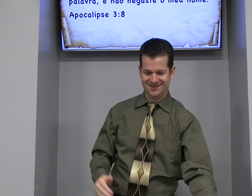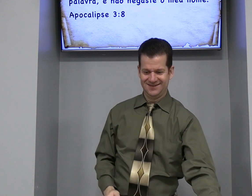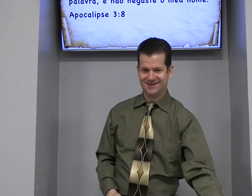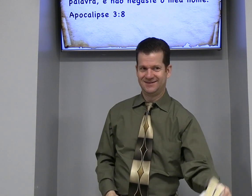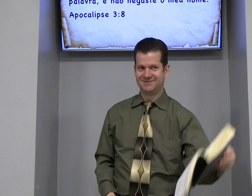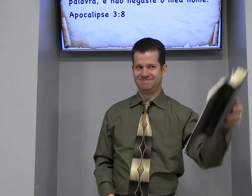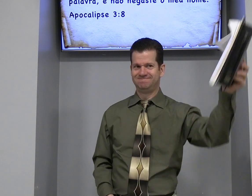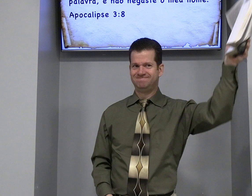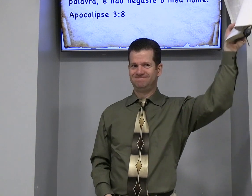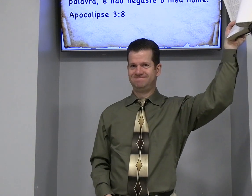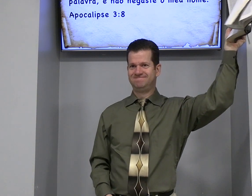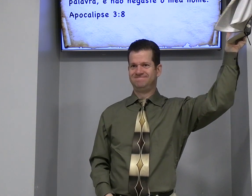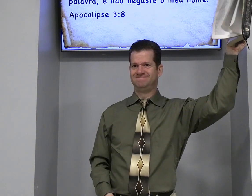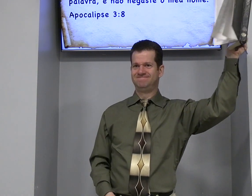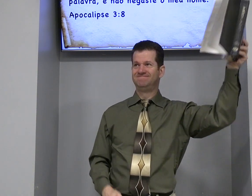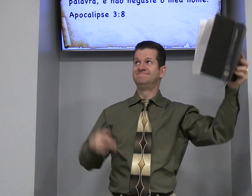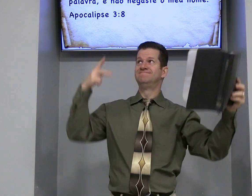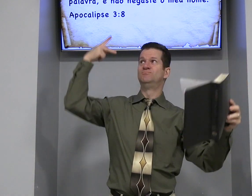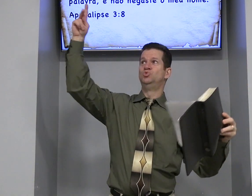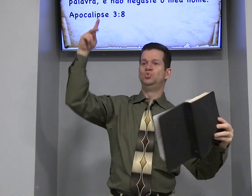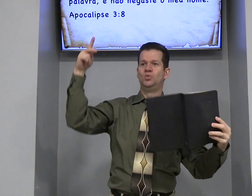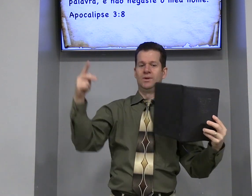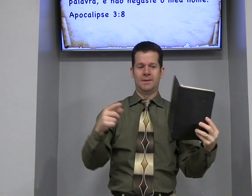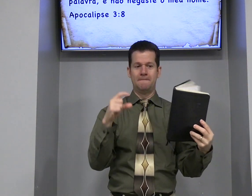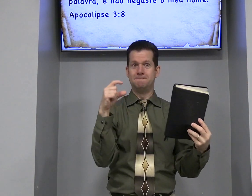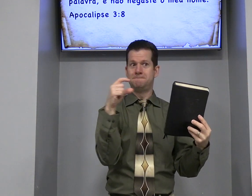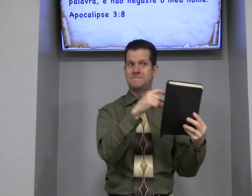obedecia a minha palavra.